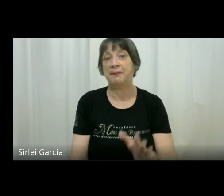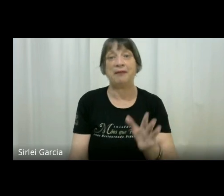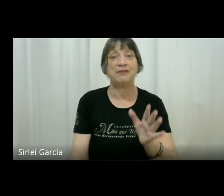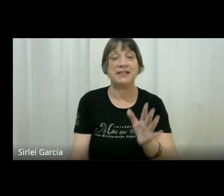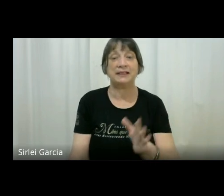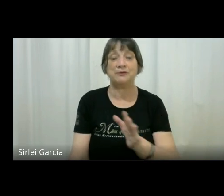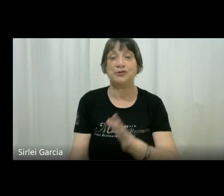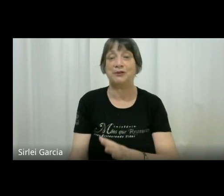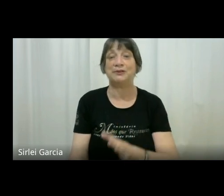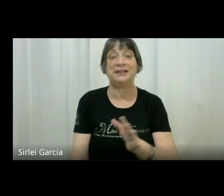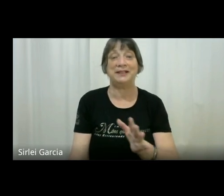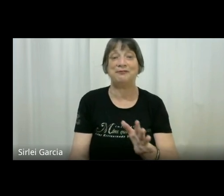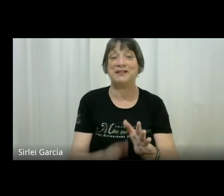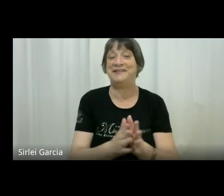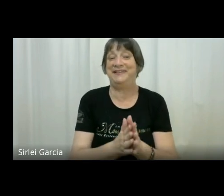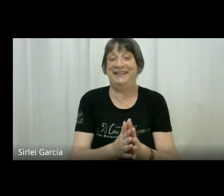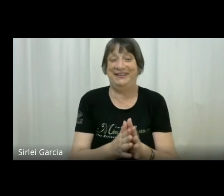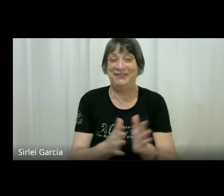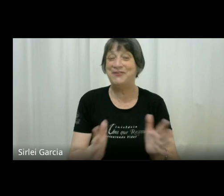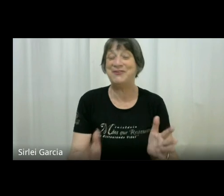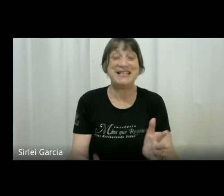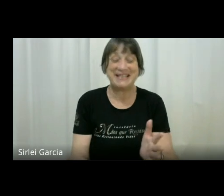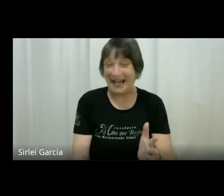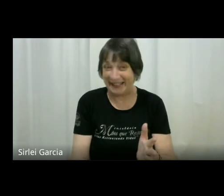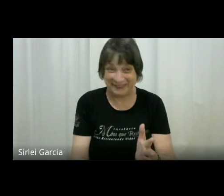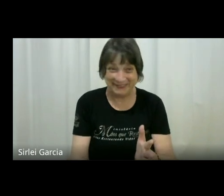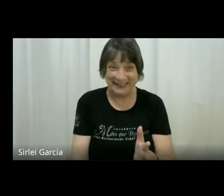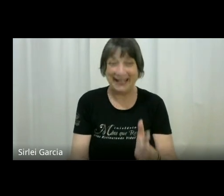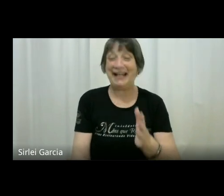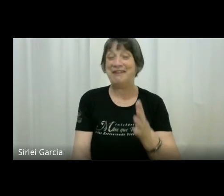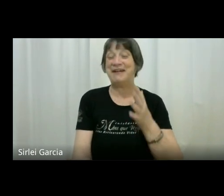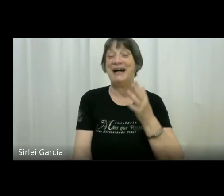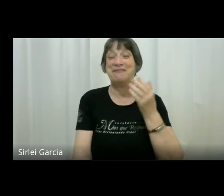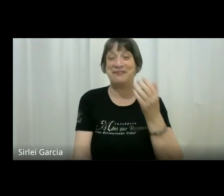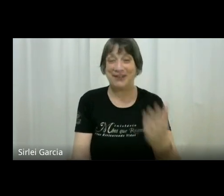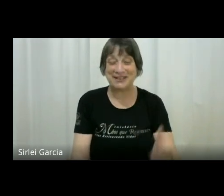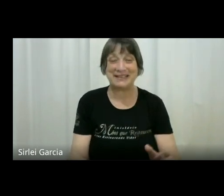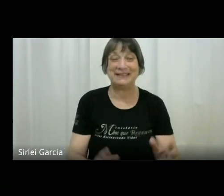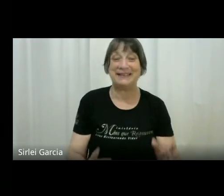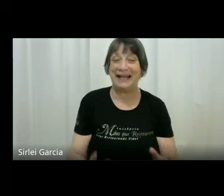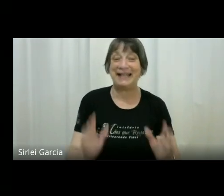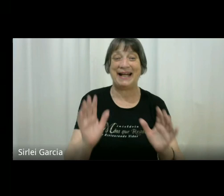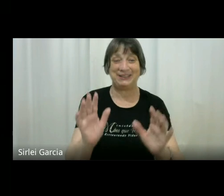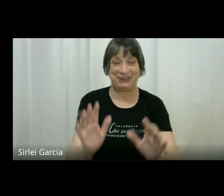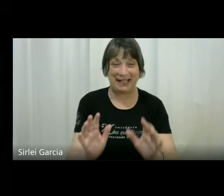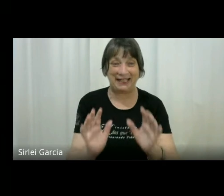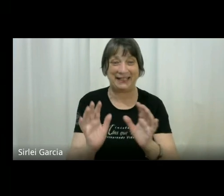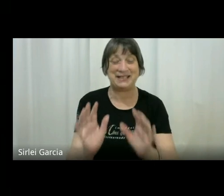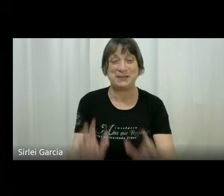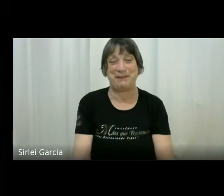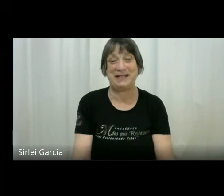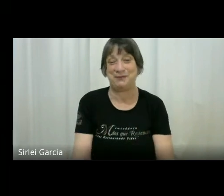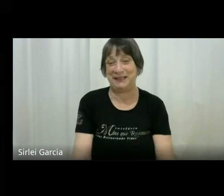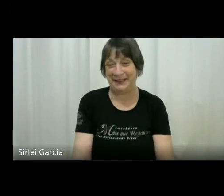quê? Para fazer a tradução, eu teria que fazer um ensaio, gravar a voz, tentar encaixar